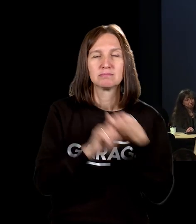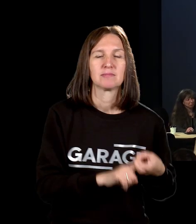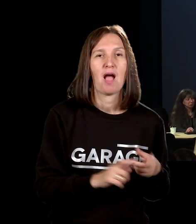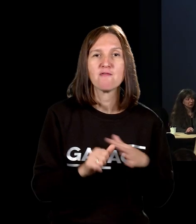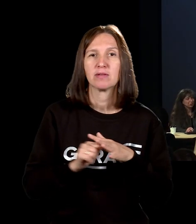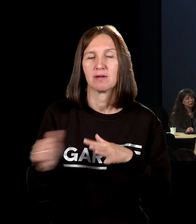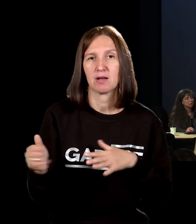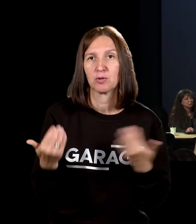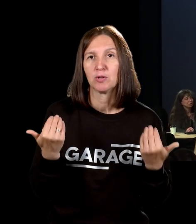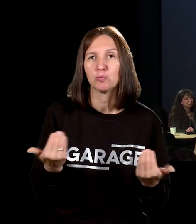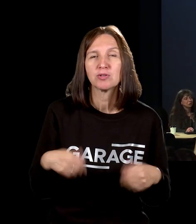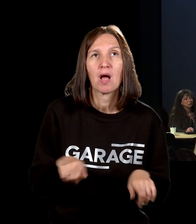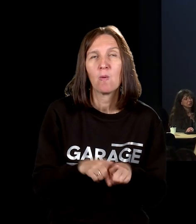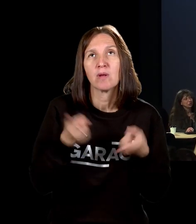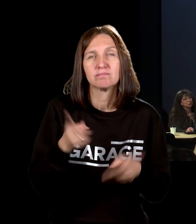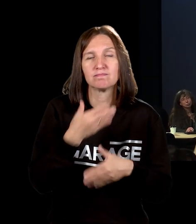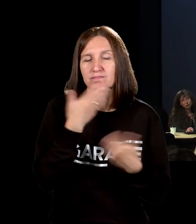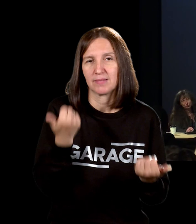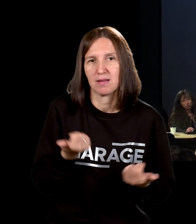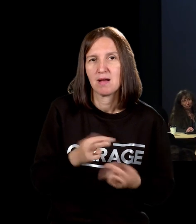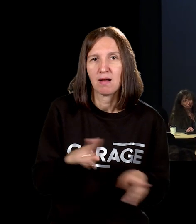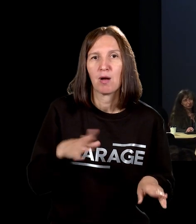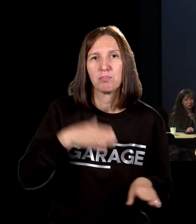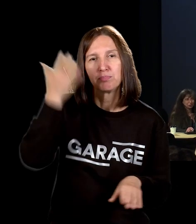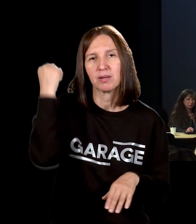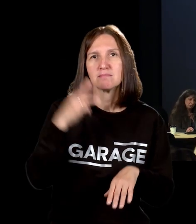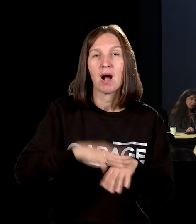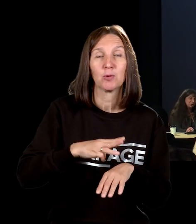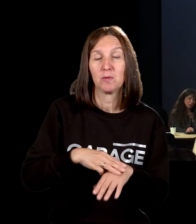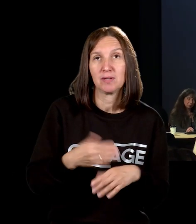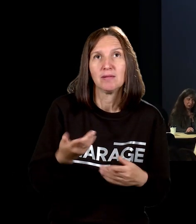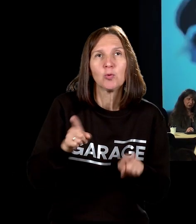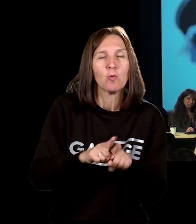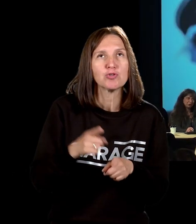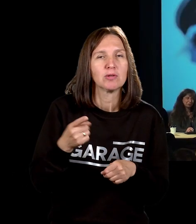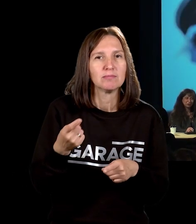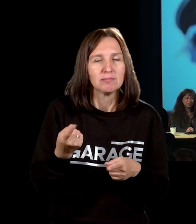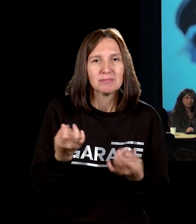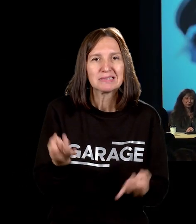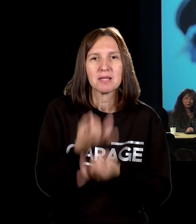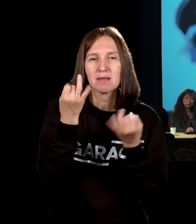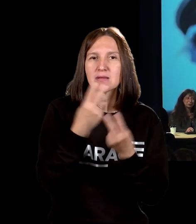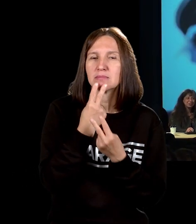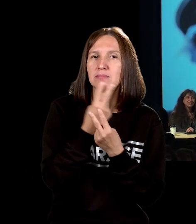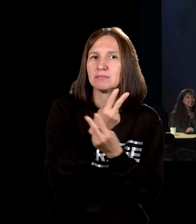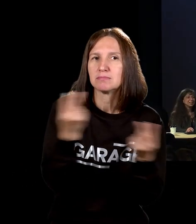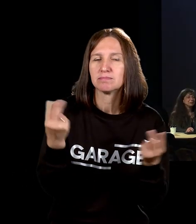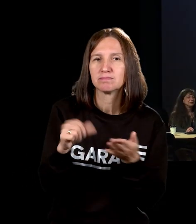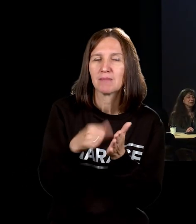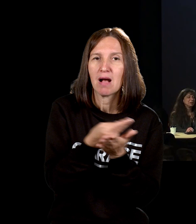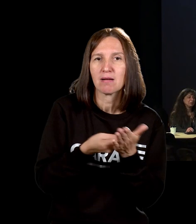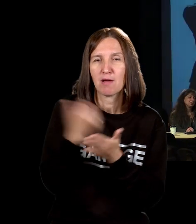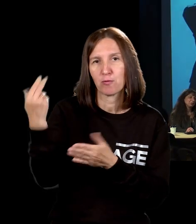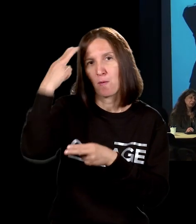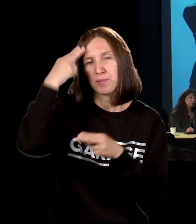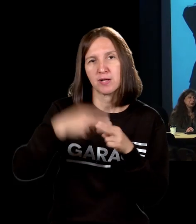Да? Вот с интересом рассматривают графику братьев Чепманов, а мы должны вместе с ними ее рассматривать, да, за компанию. Очень.